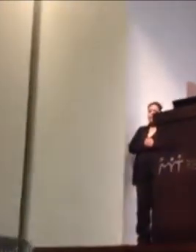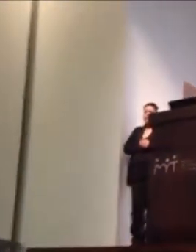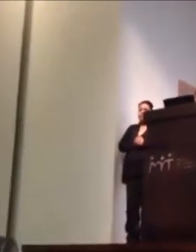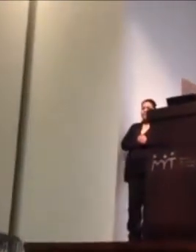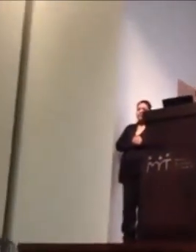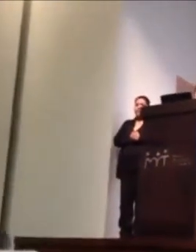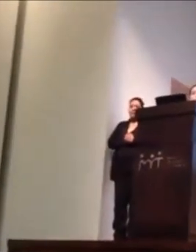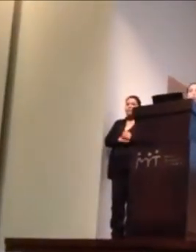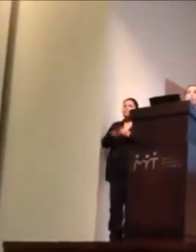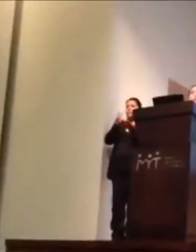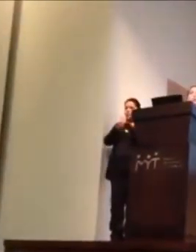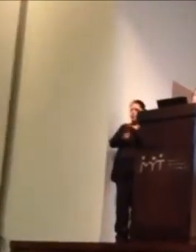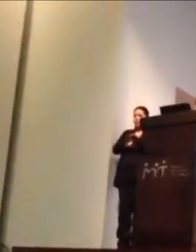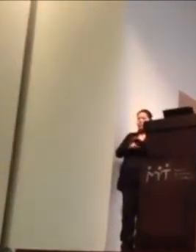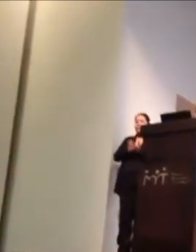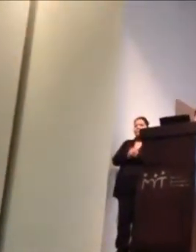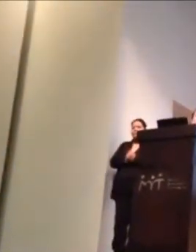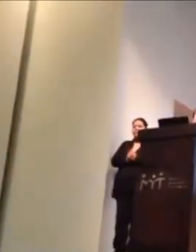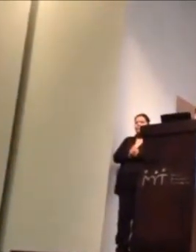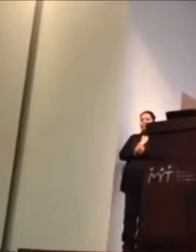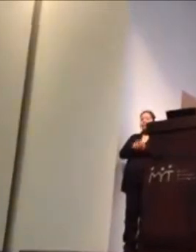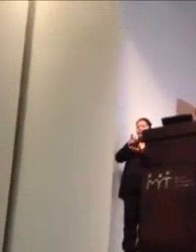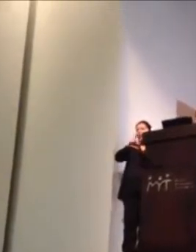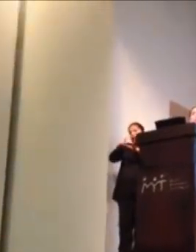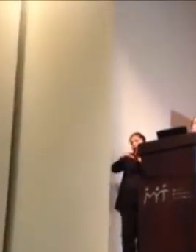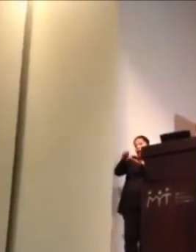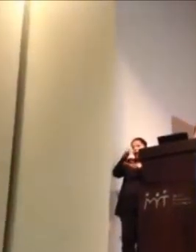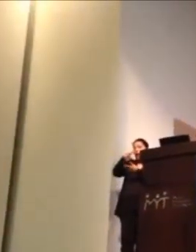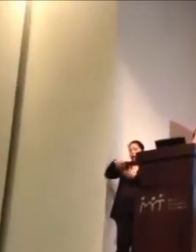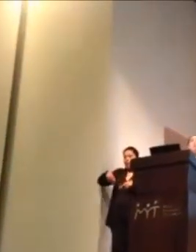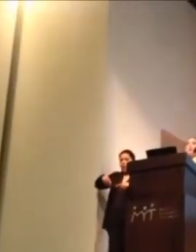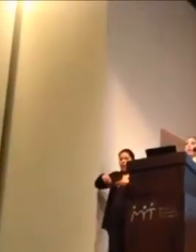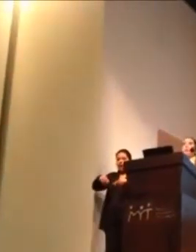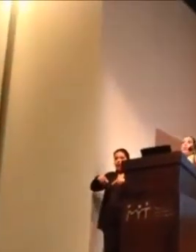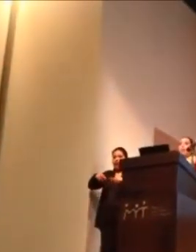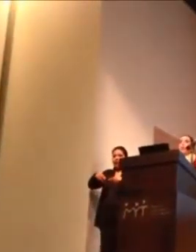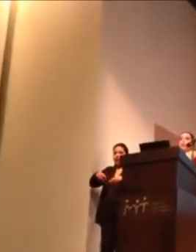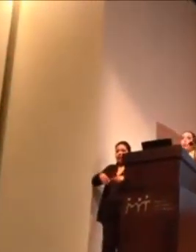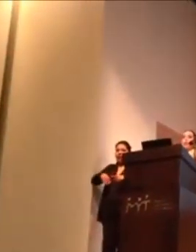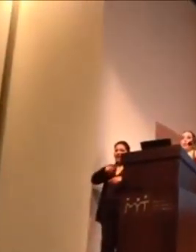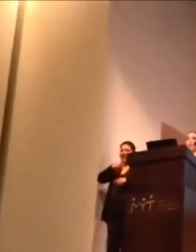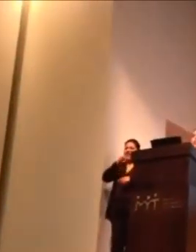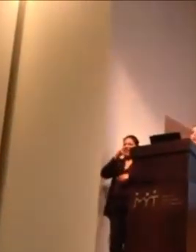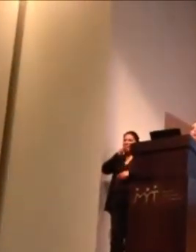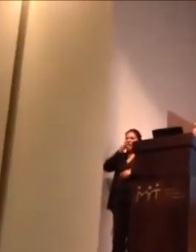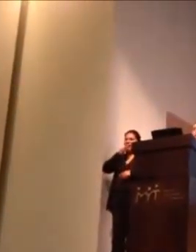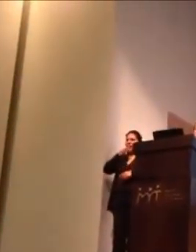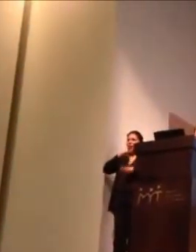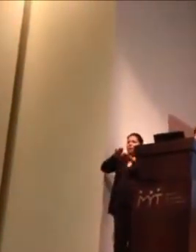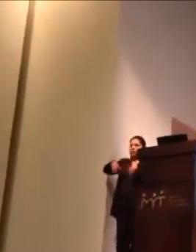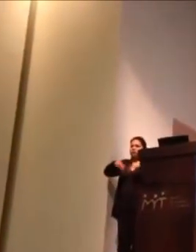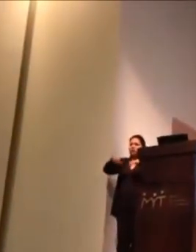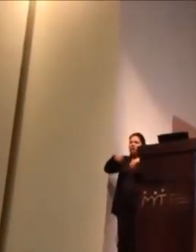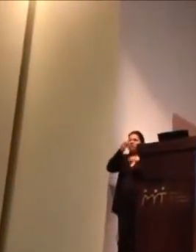O sea, de veras, le compro una caminadora, o sea, me imagino a los niños como hámsters, ¿ya sabes?